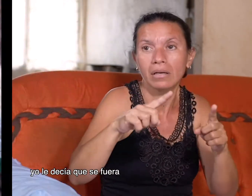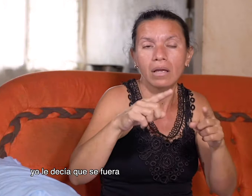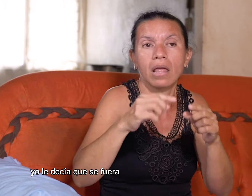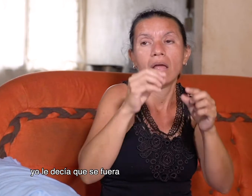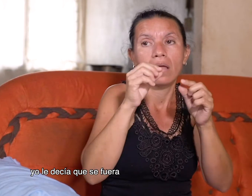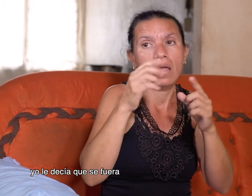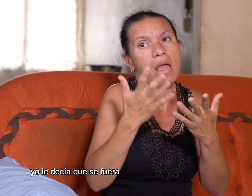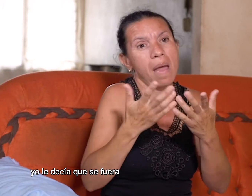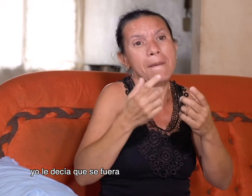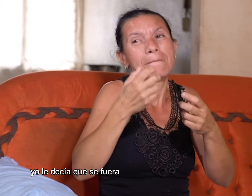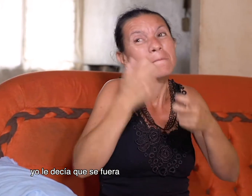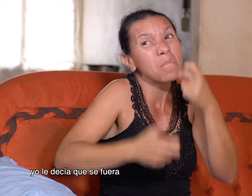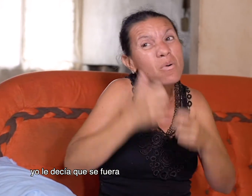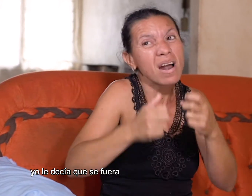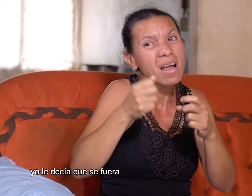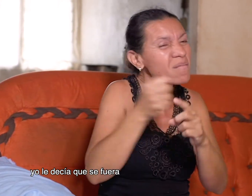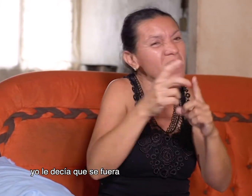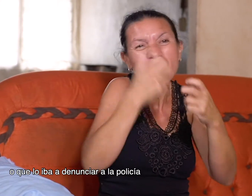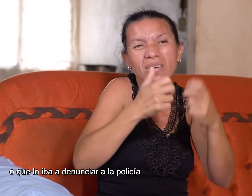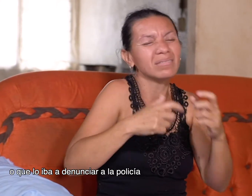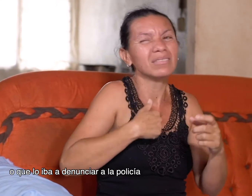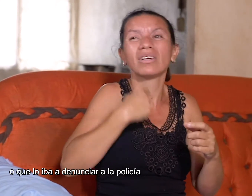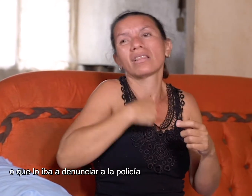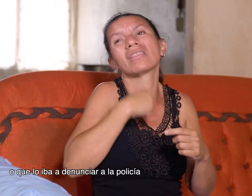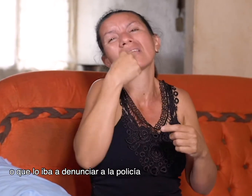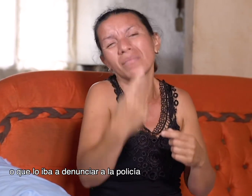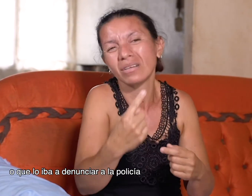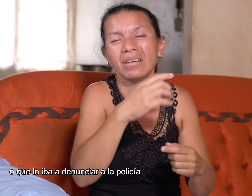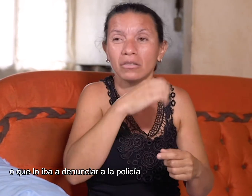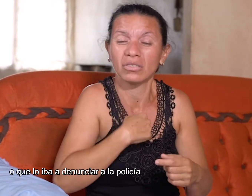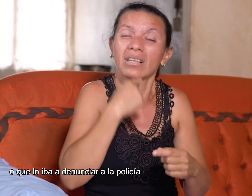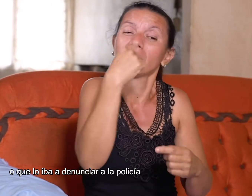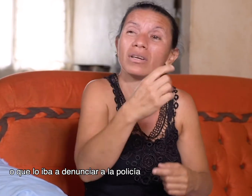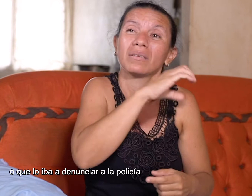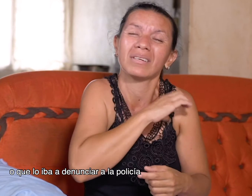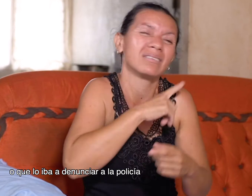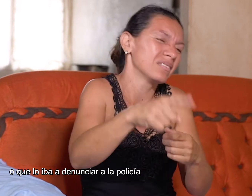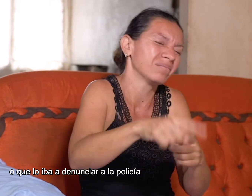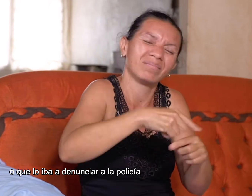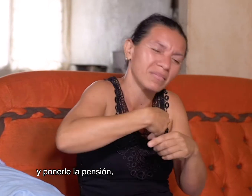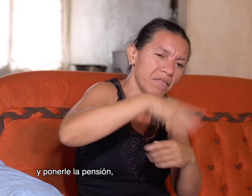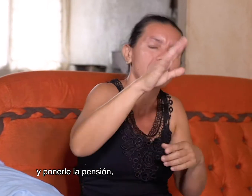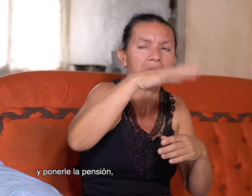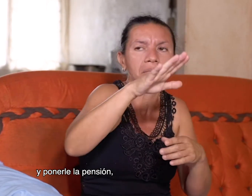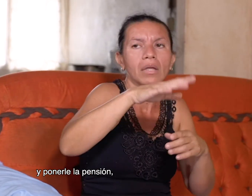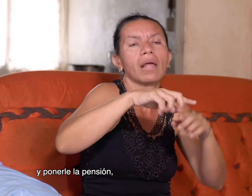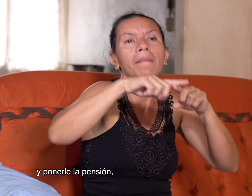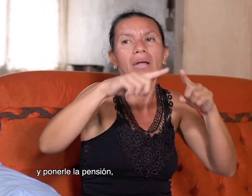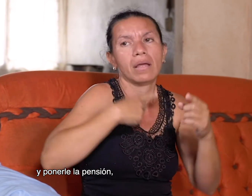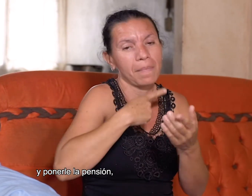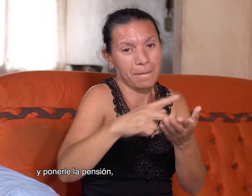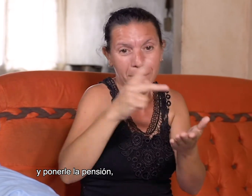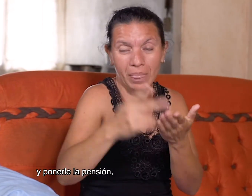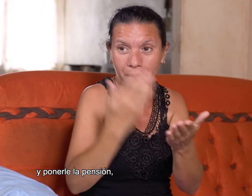violento conmigo. Yo le decía que se fuera o que le iba a denunciar a la policía y ponerle la pensión, pero él se fue